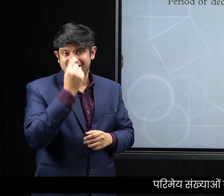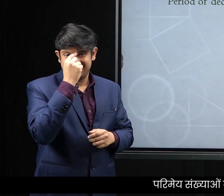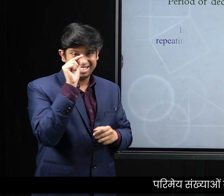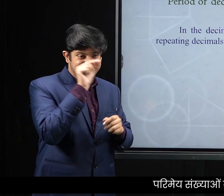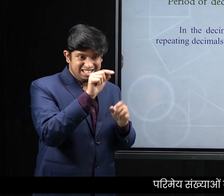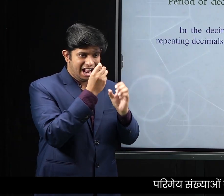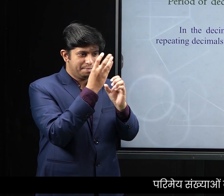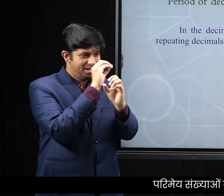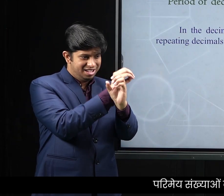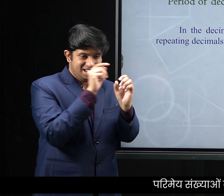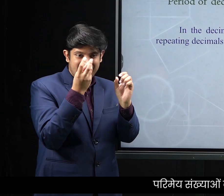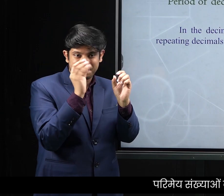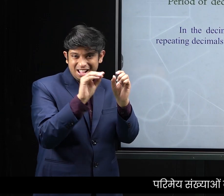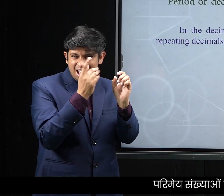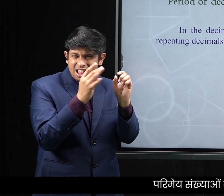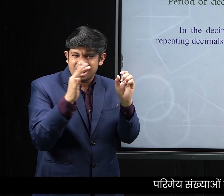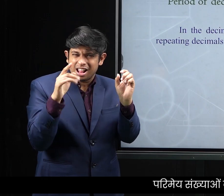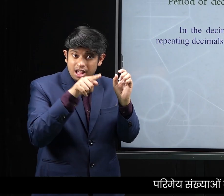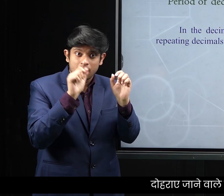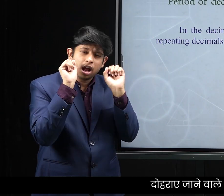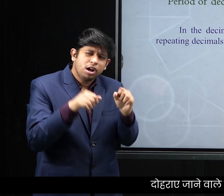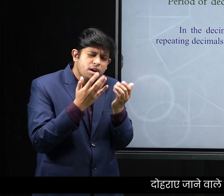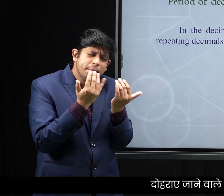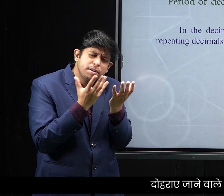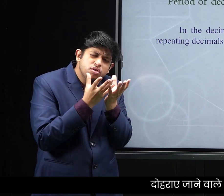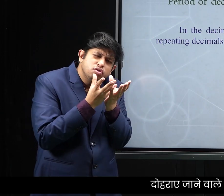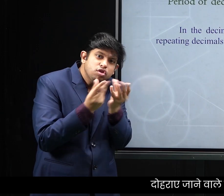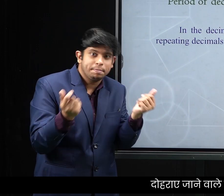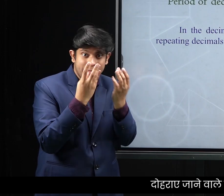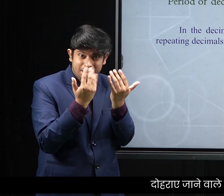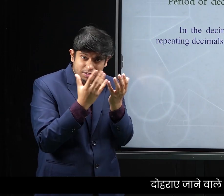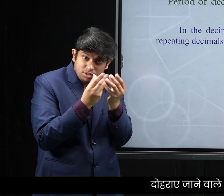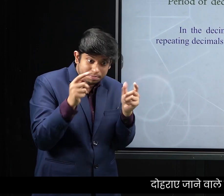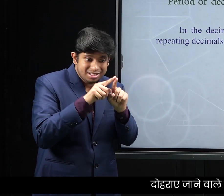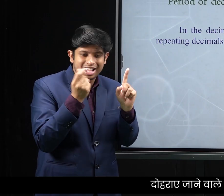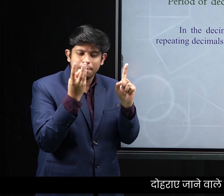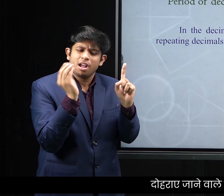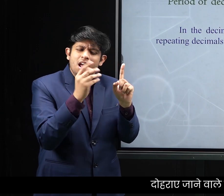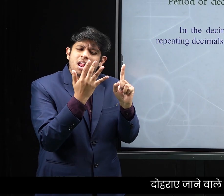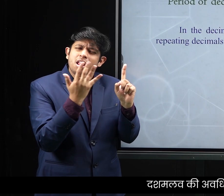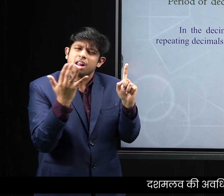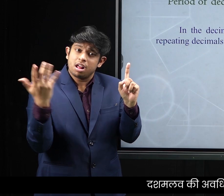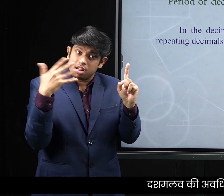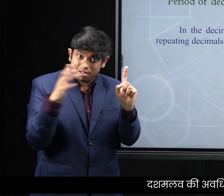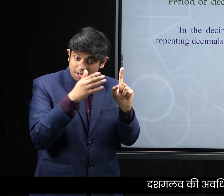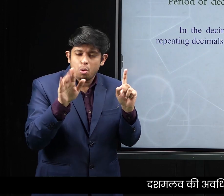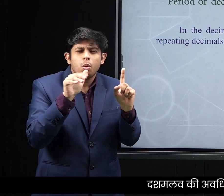परिमेय संख्याओं के दशमलव विस्तार में दोहराए जाने वाले दशमलव की संख्या को दशमलव की अवधि